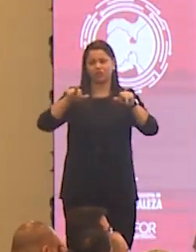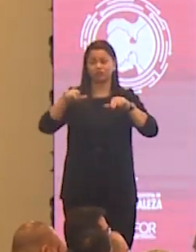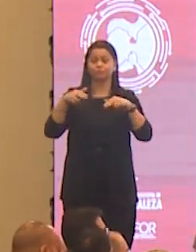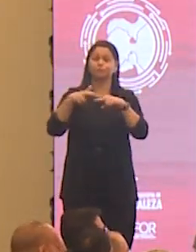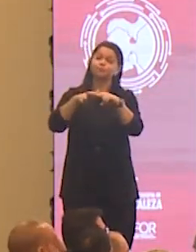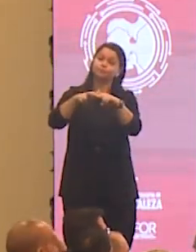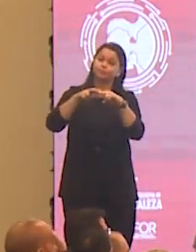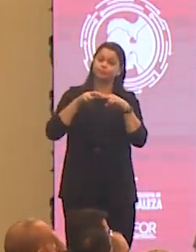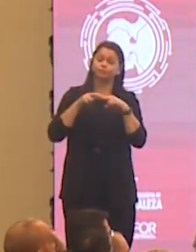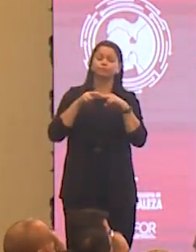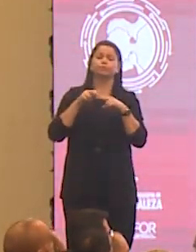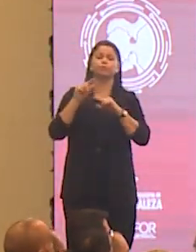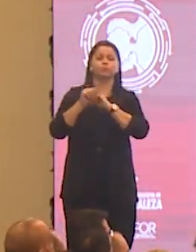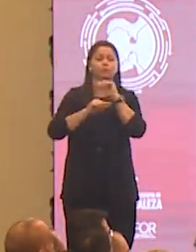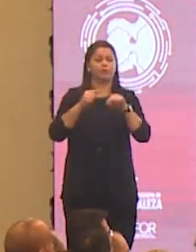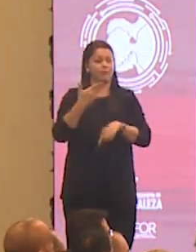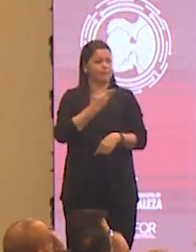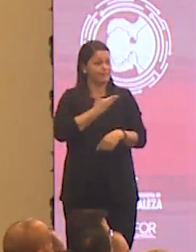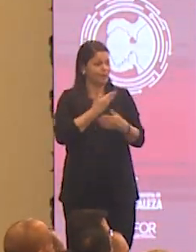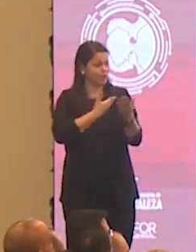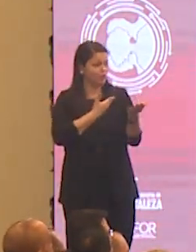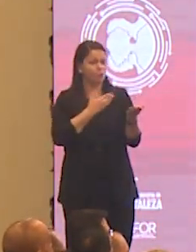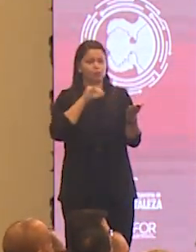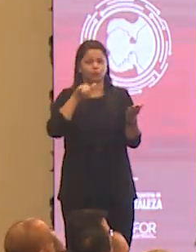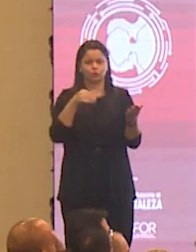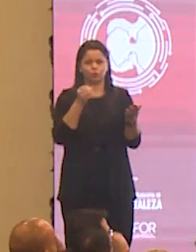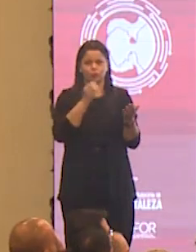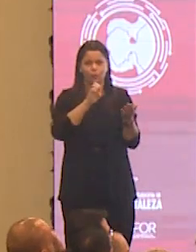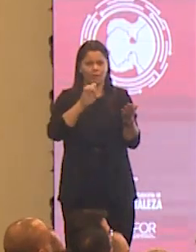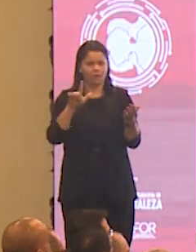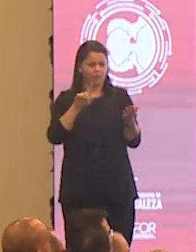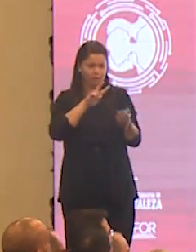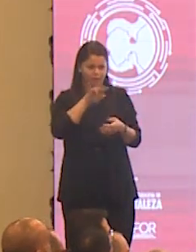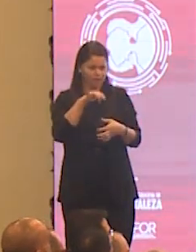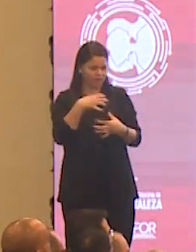Por isso, o meu amigo Joel está aqui, não vai se chatear